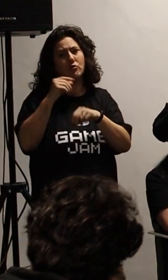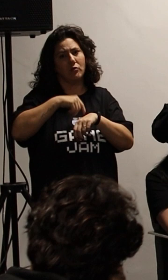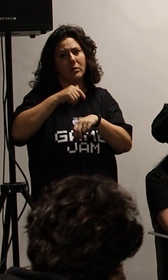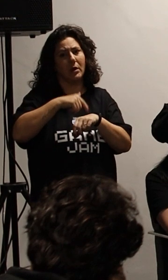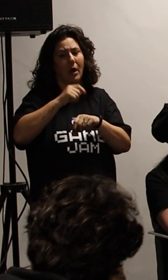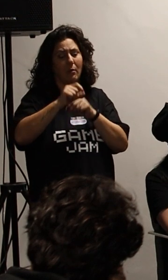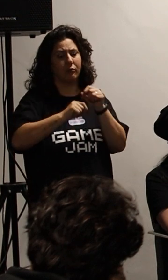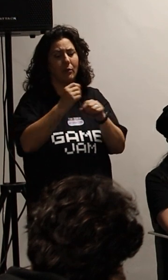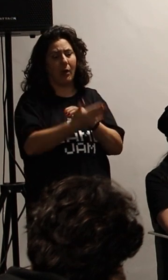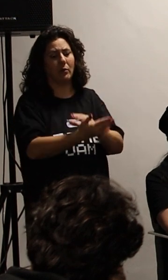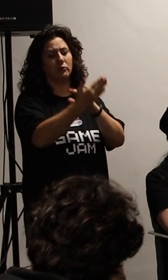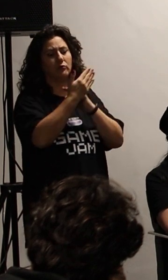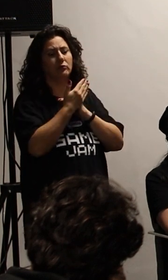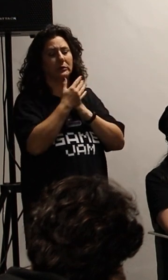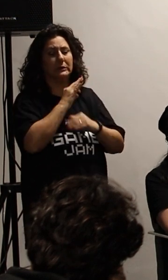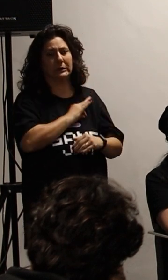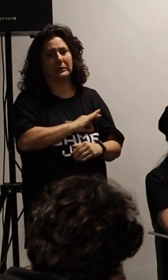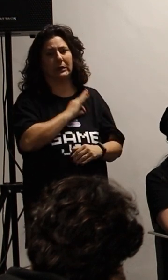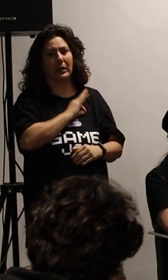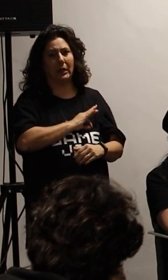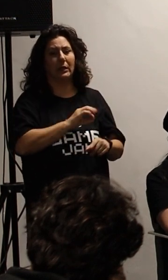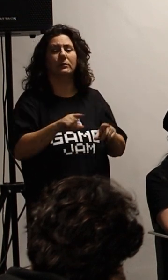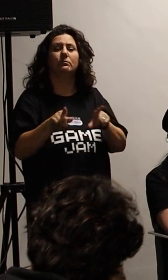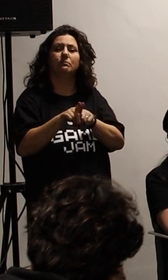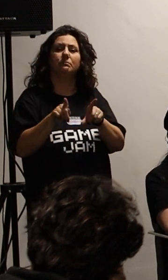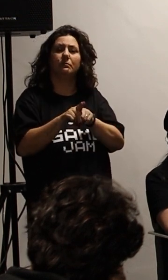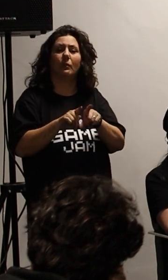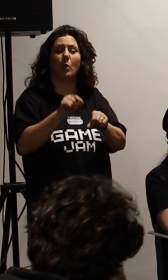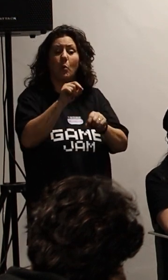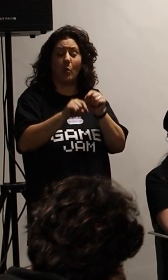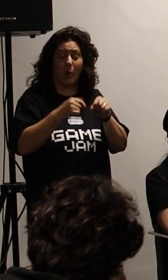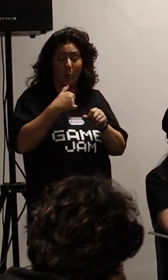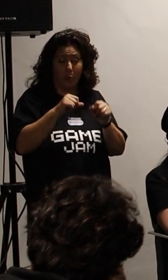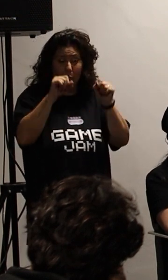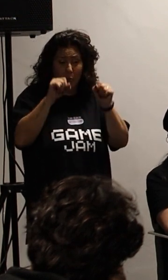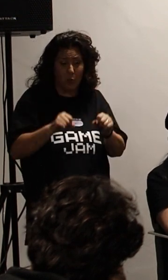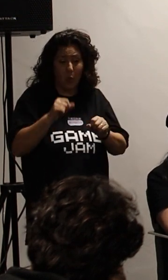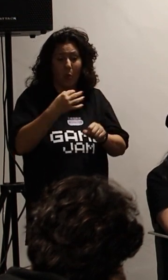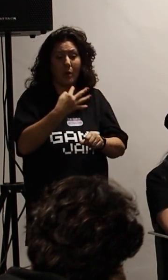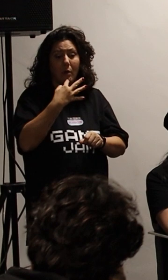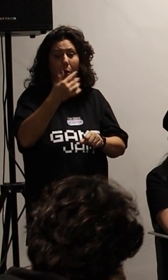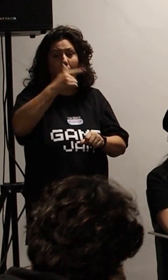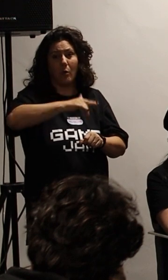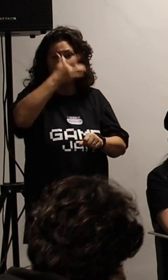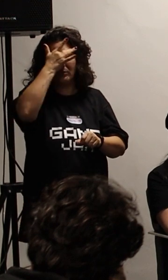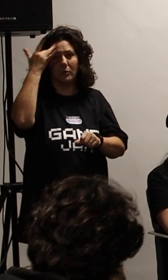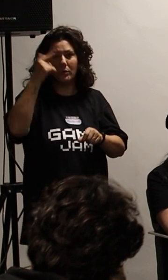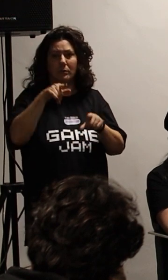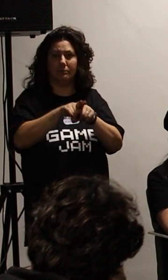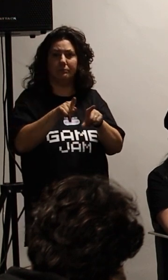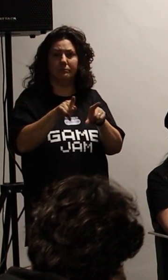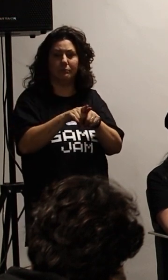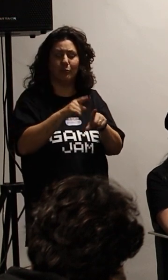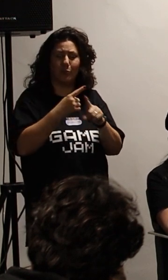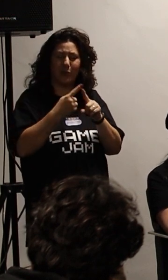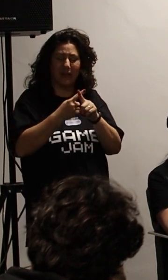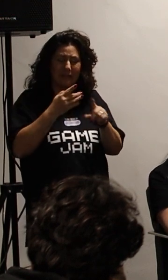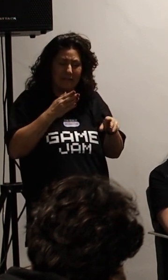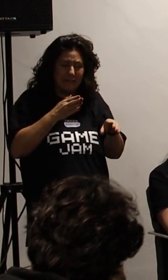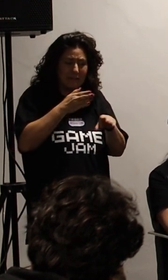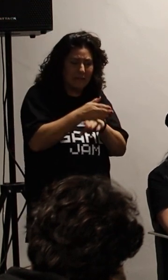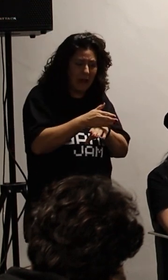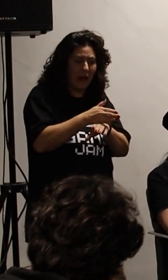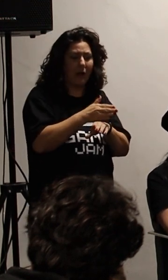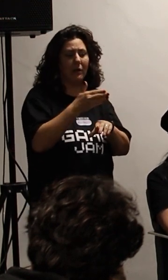que me ajudou. E no qual, através dela, eu pude conhecer outras pessoas. Porque você entrar no mercado é difícil, mas a partir do momento que